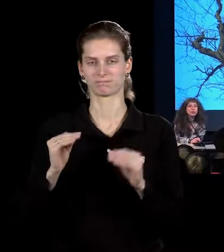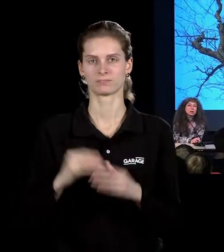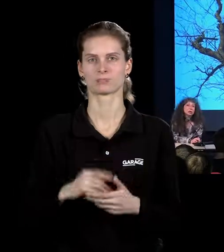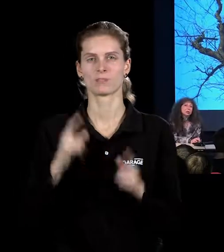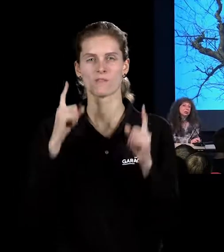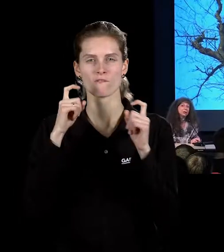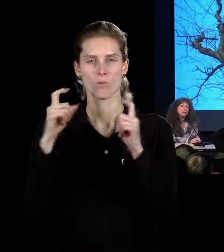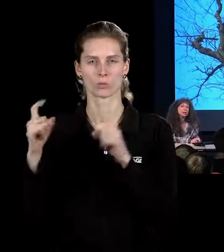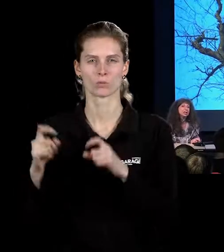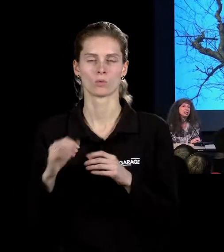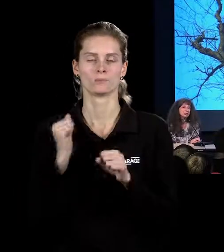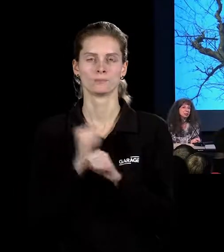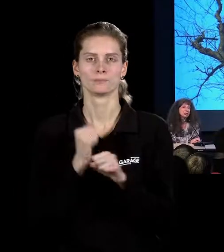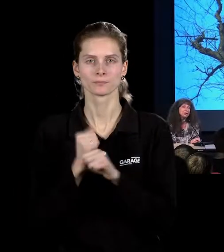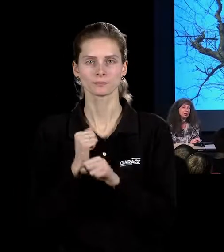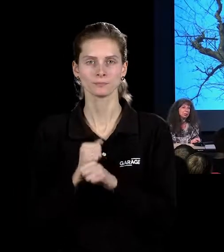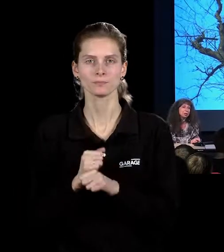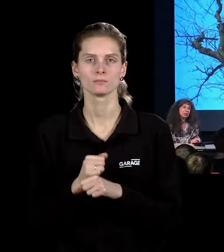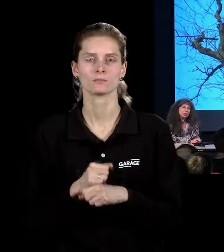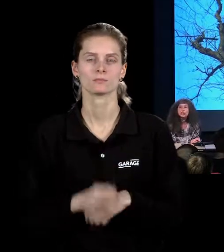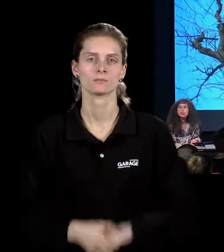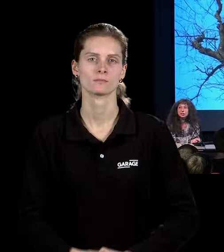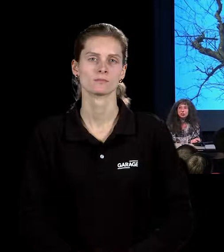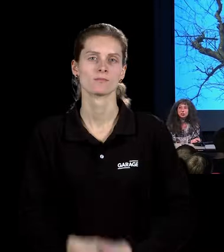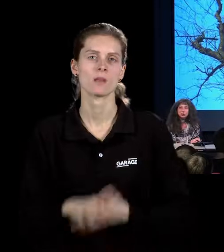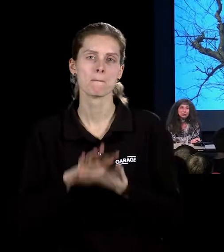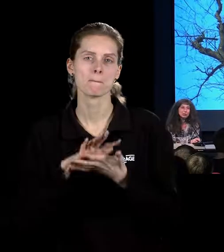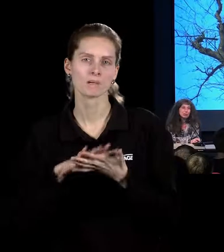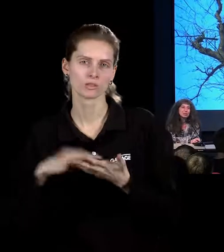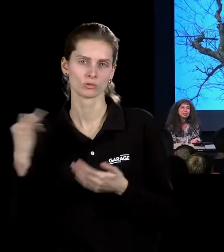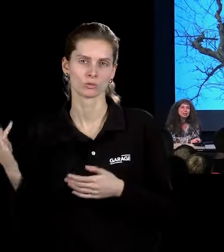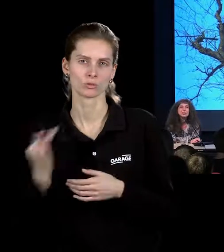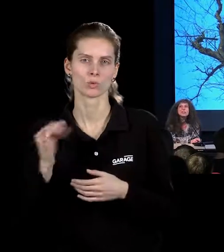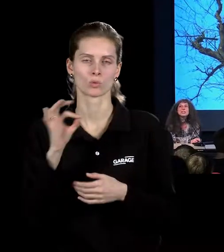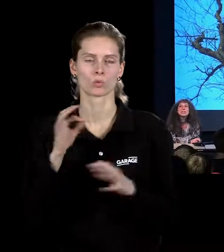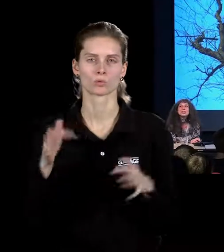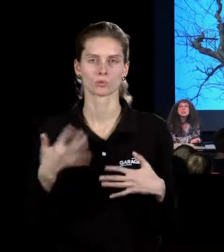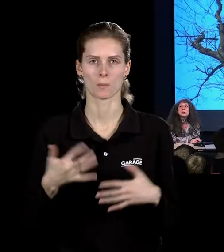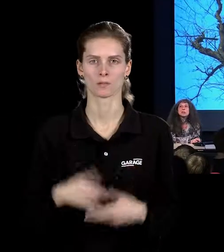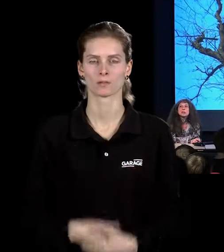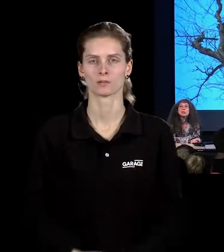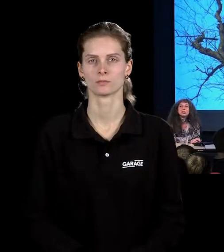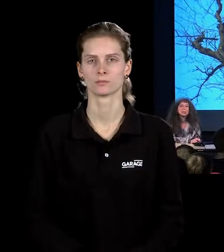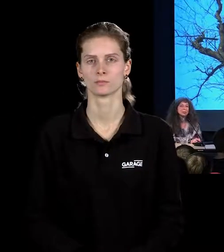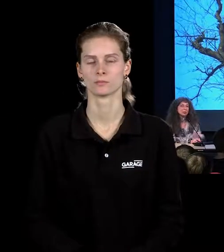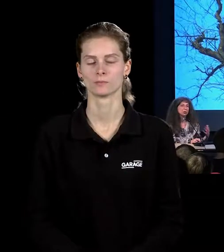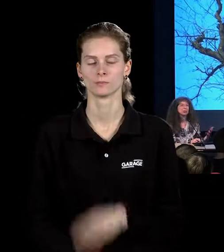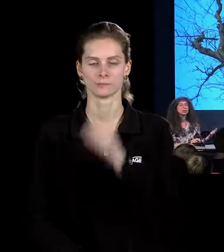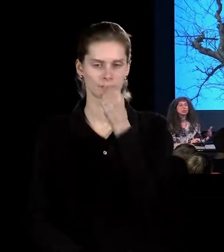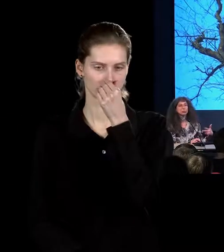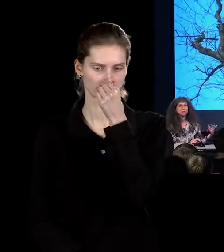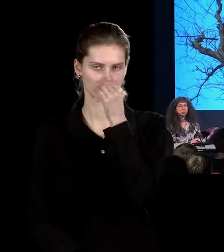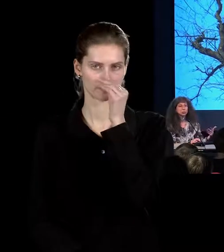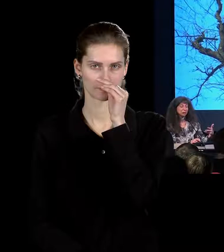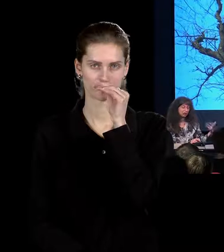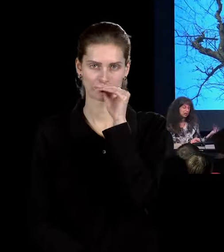очень сложно составленная фотосессия, которую он делает, видимо, опять-таки, вот как продолжение этой истории про собак, про как тот